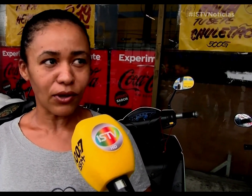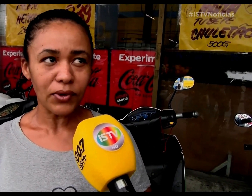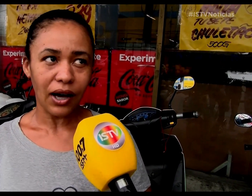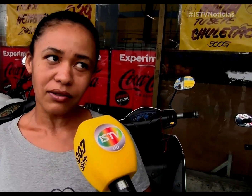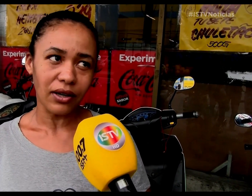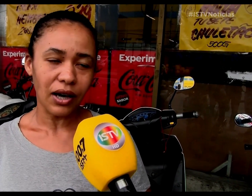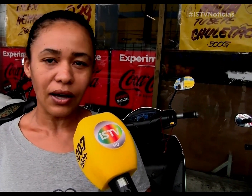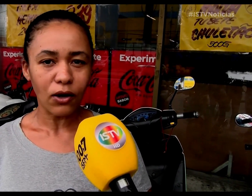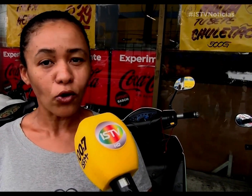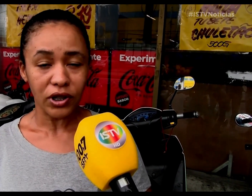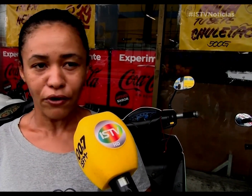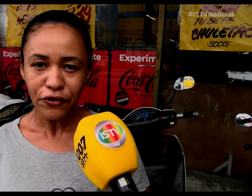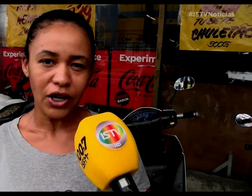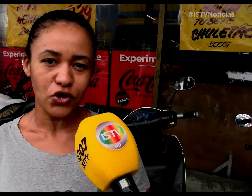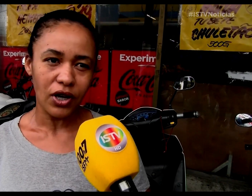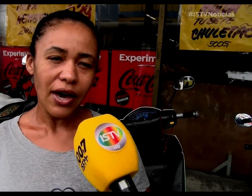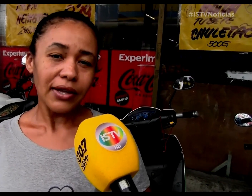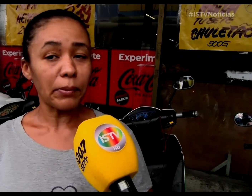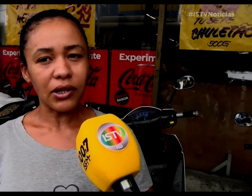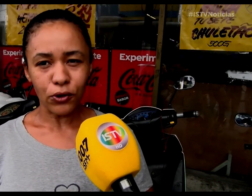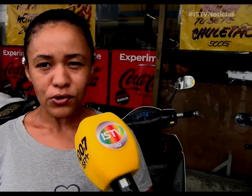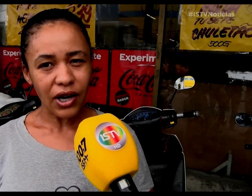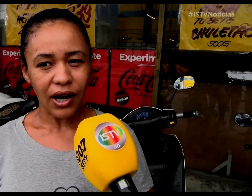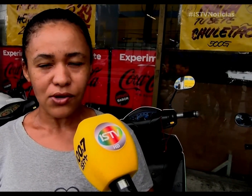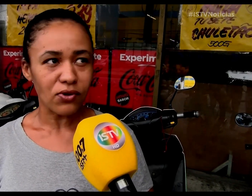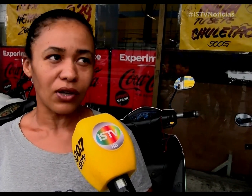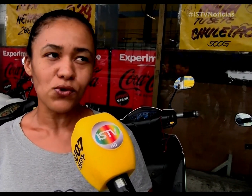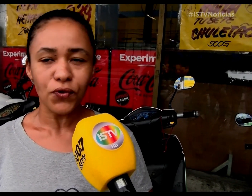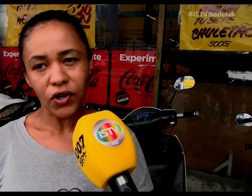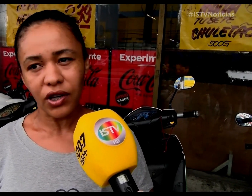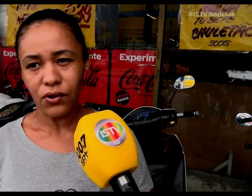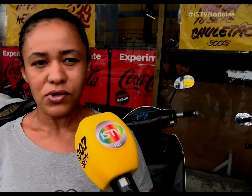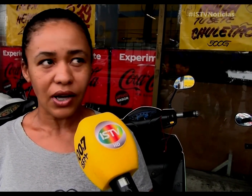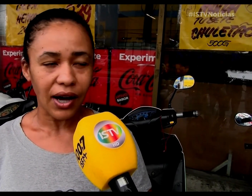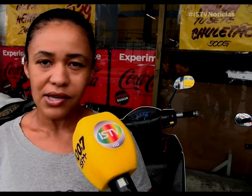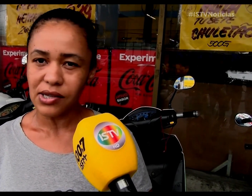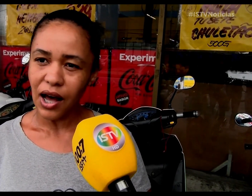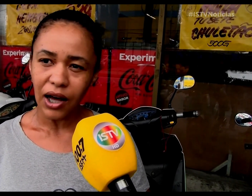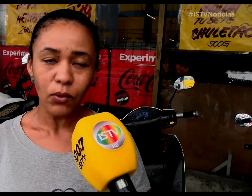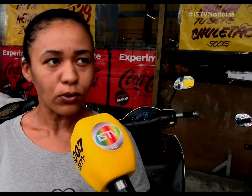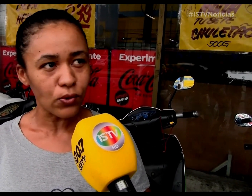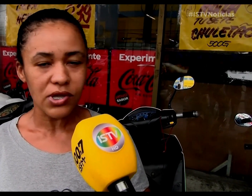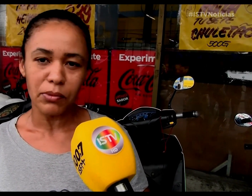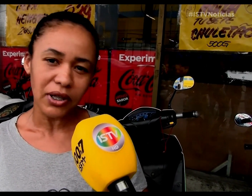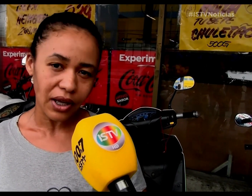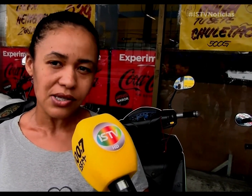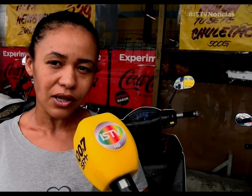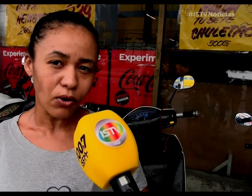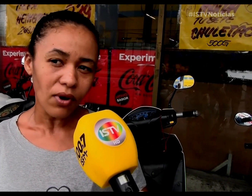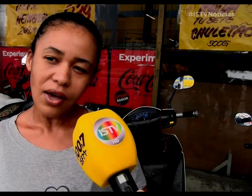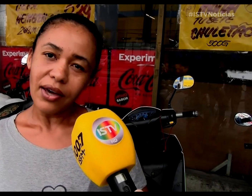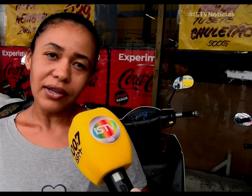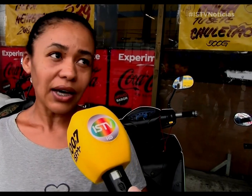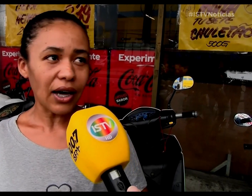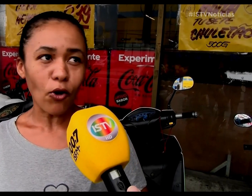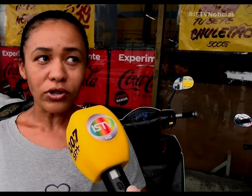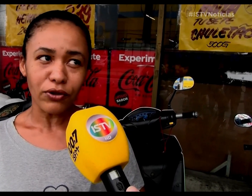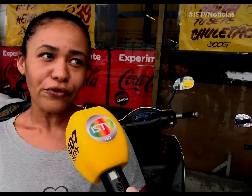dá, né? A conta não fecha. Também tem outros gastos, né? Os filhos, casa, água, luz, alimentação, daí a conta não